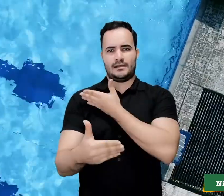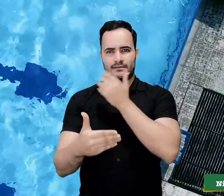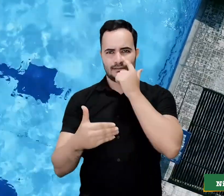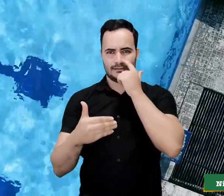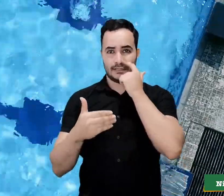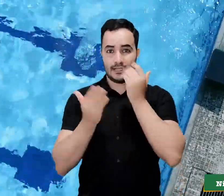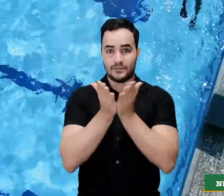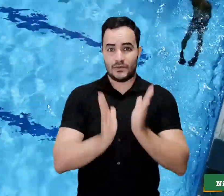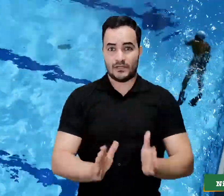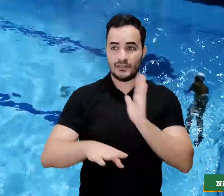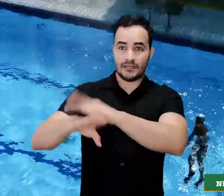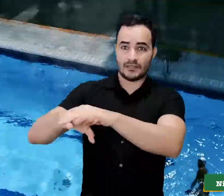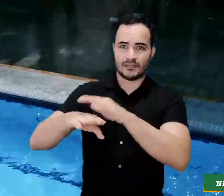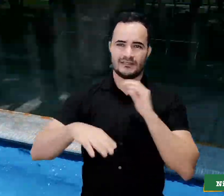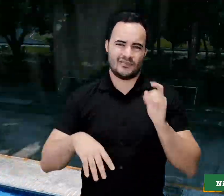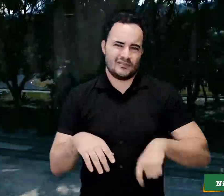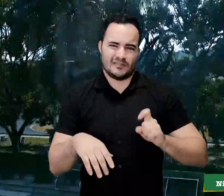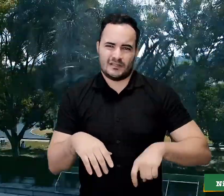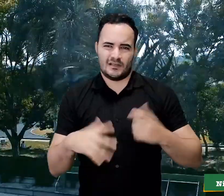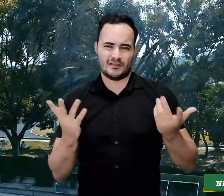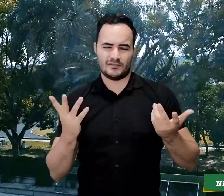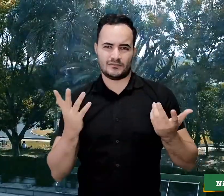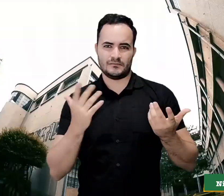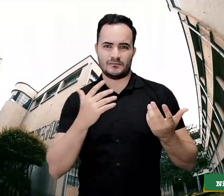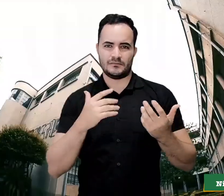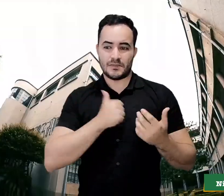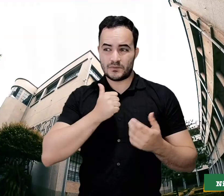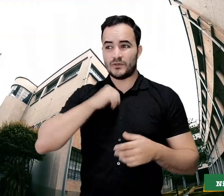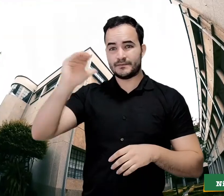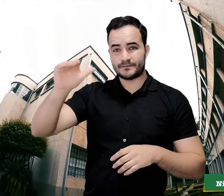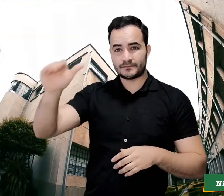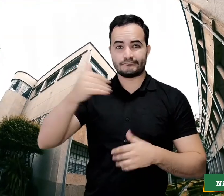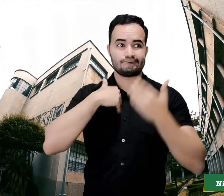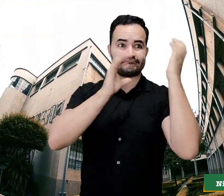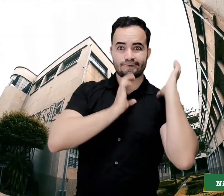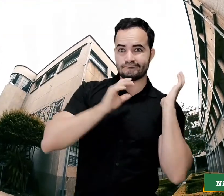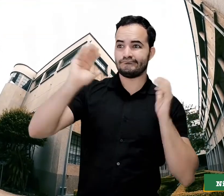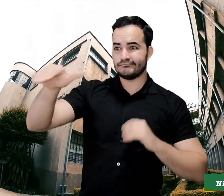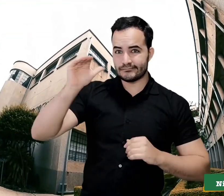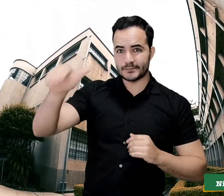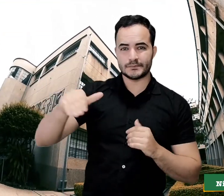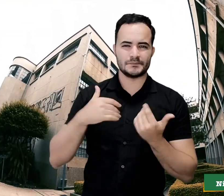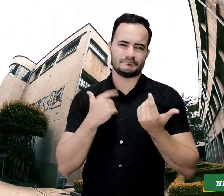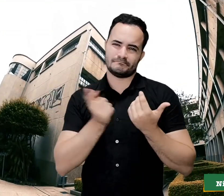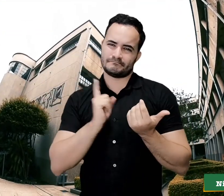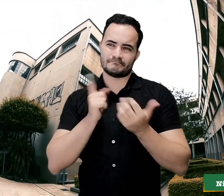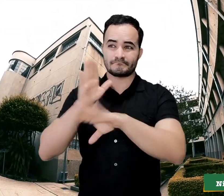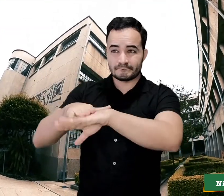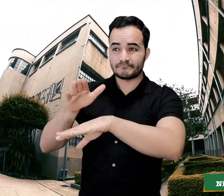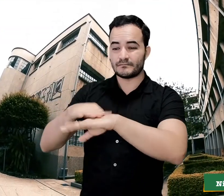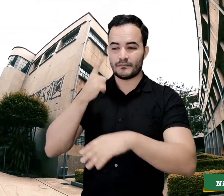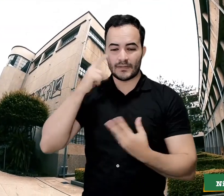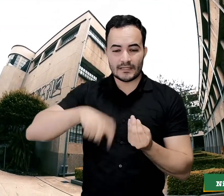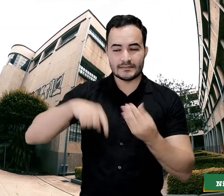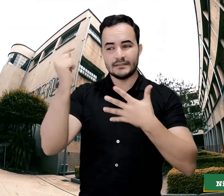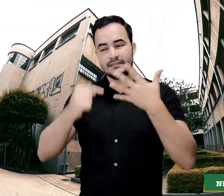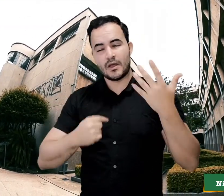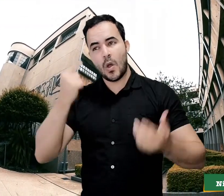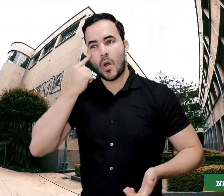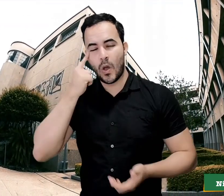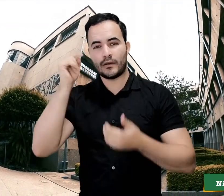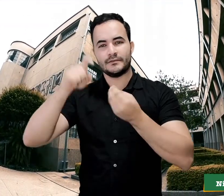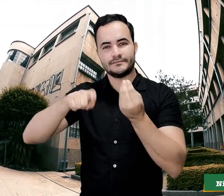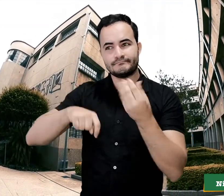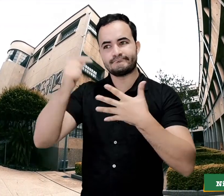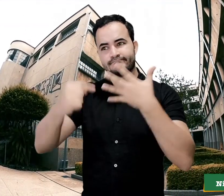el estudiante se los tenga que decir, no dejarles esa carga a los estudiantes de estar siempre advirtiendo sus necesidades, sino que sean